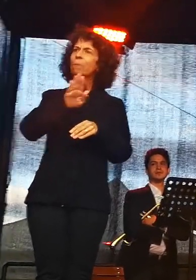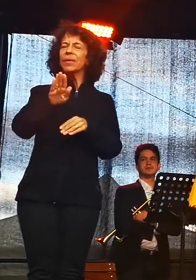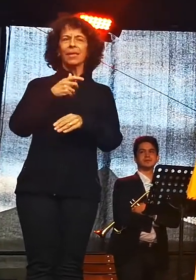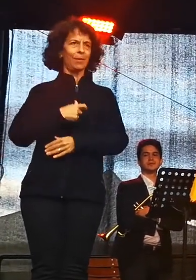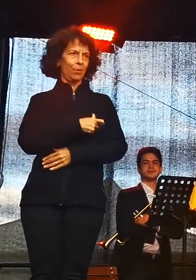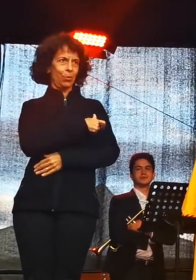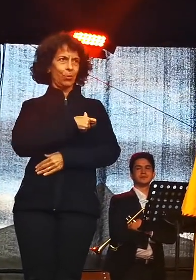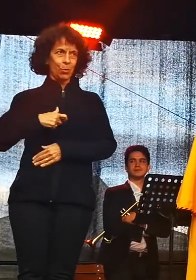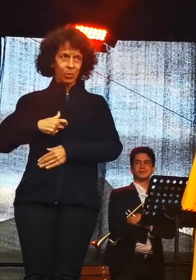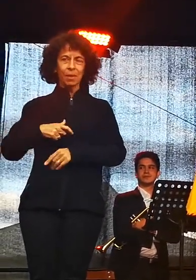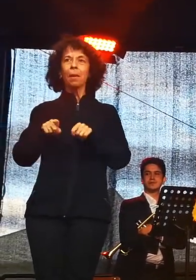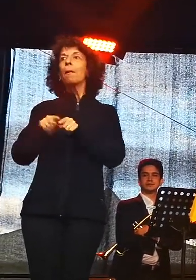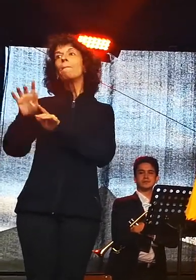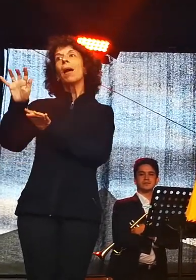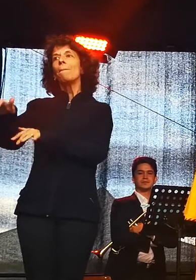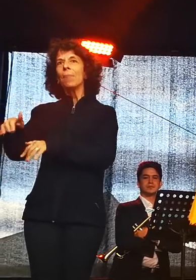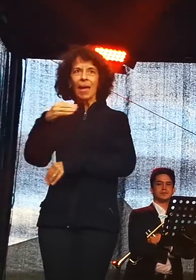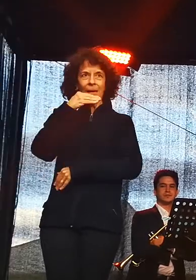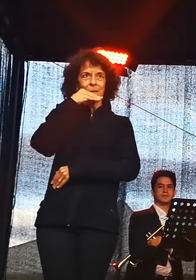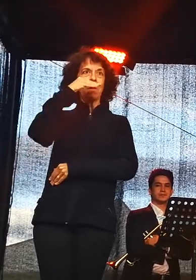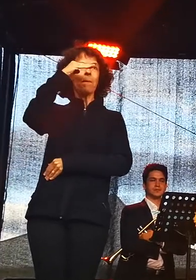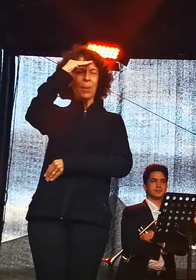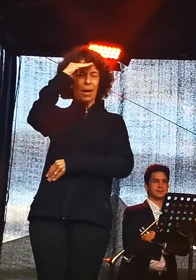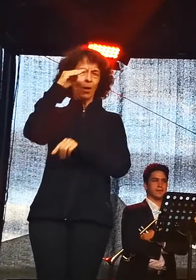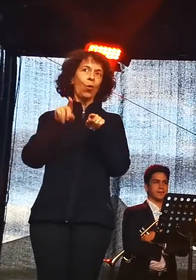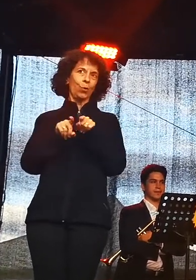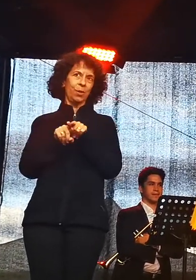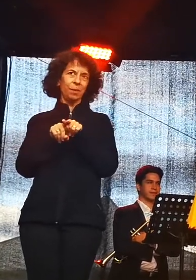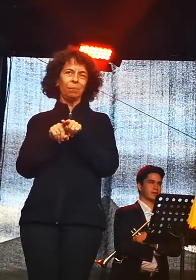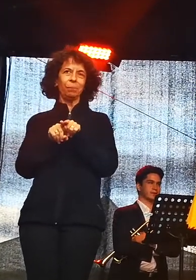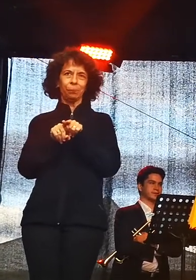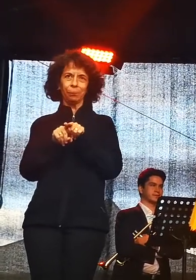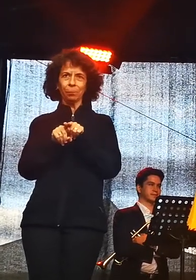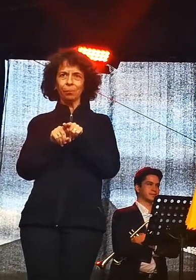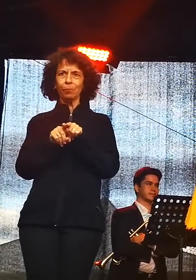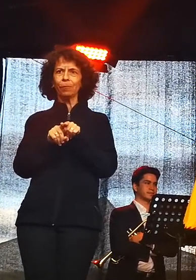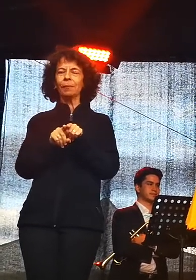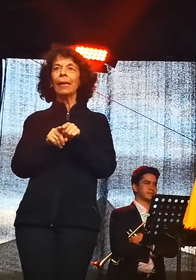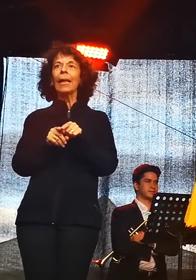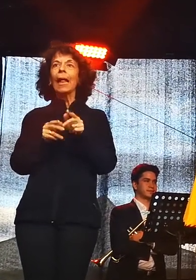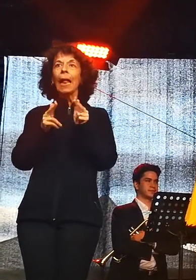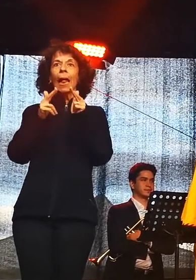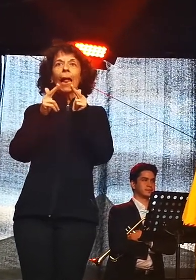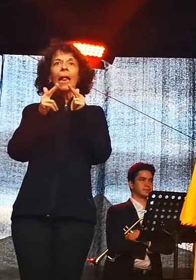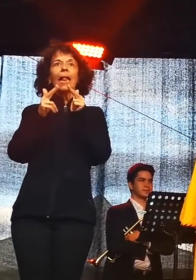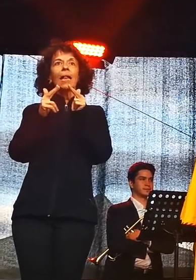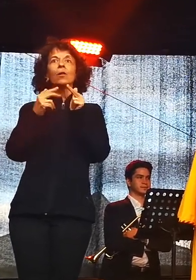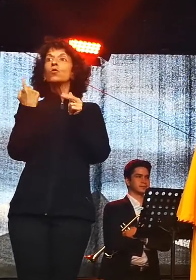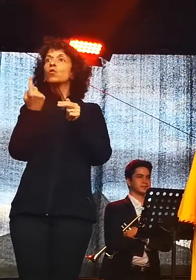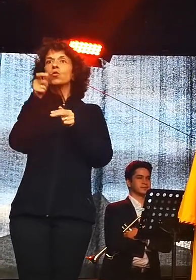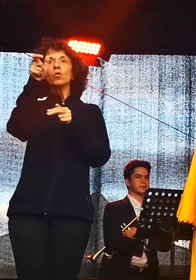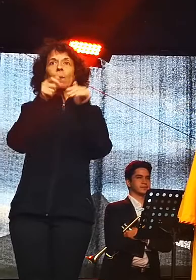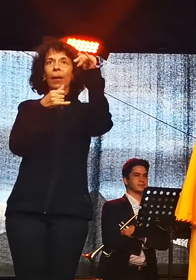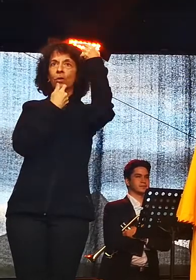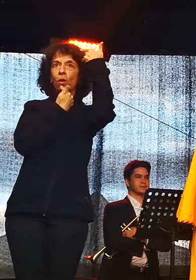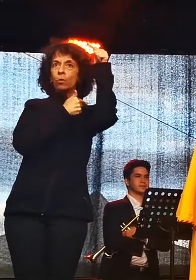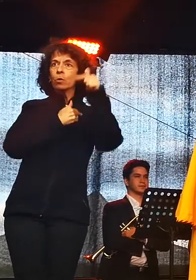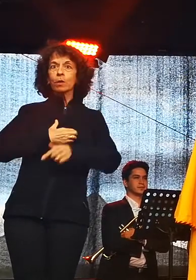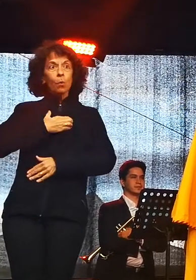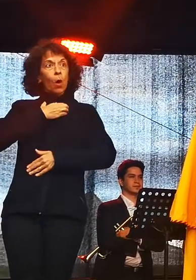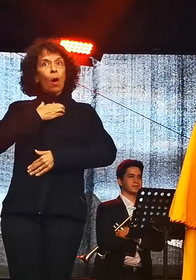en Suisse, comme à Berne ou à Bâle, par exemple, et dont la pratique originale étonne et fascine toujours les